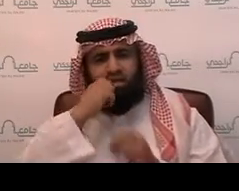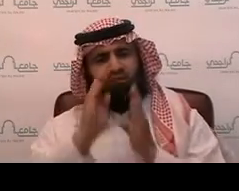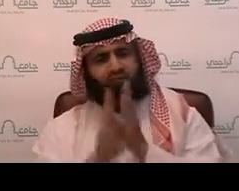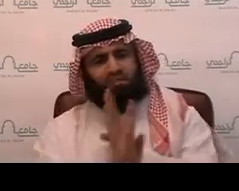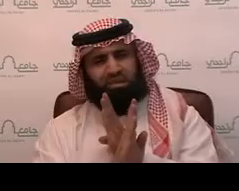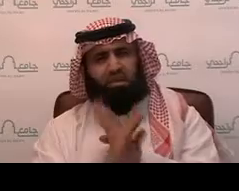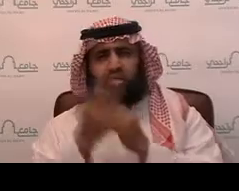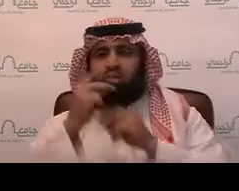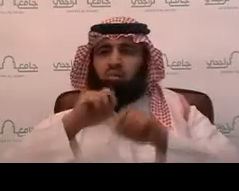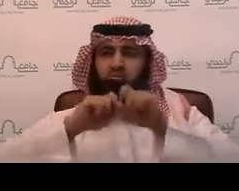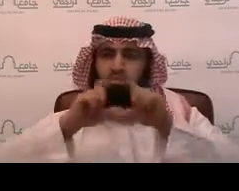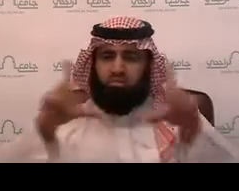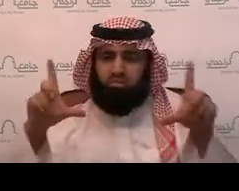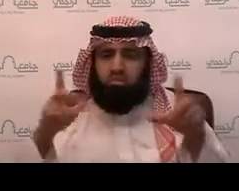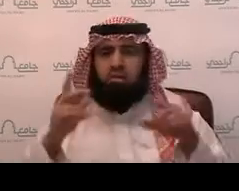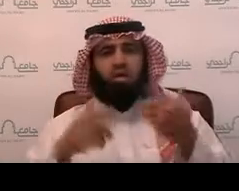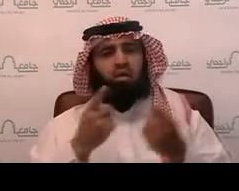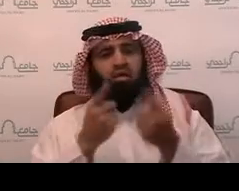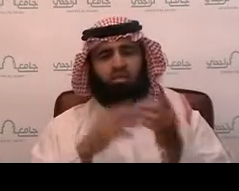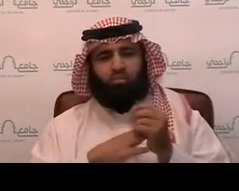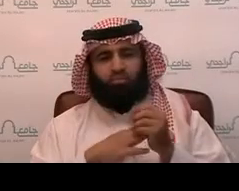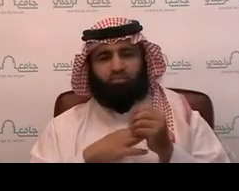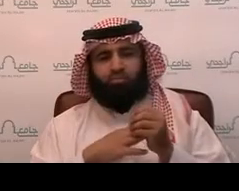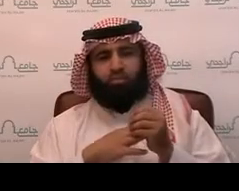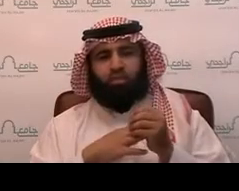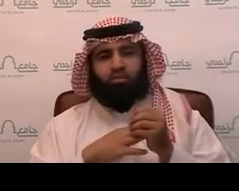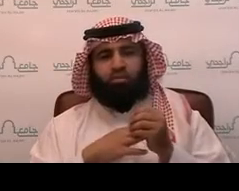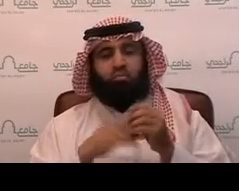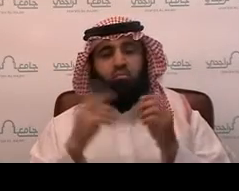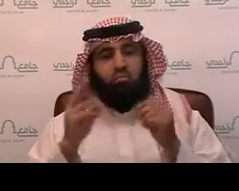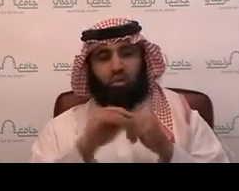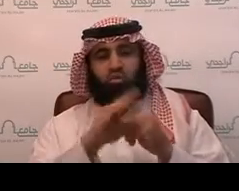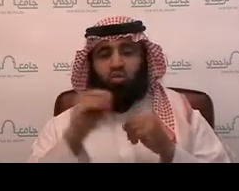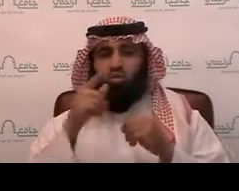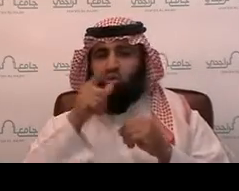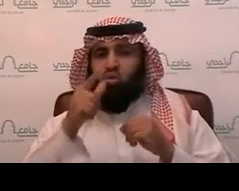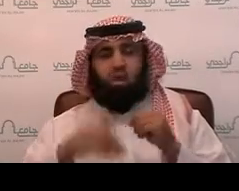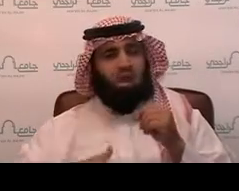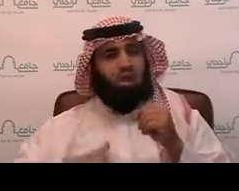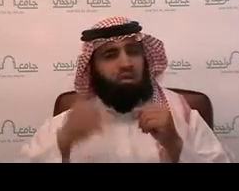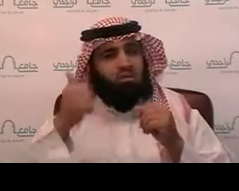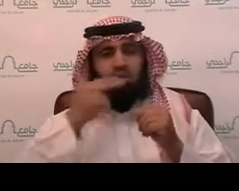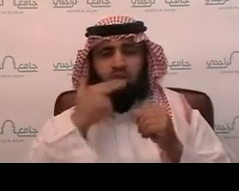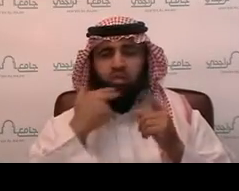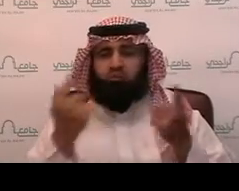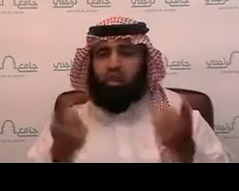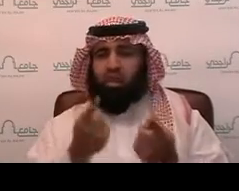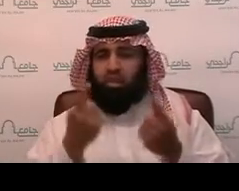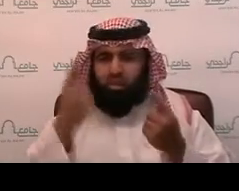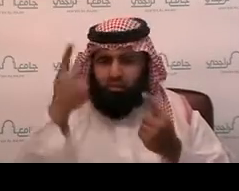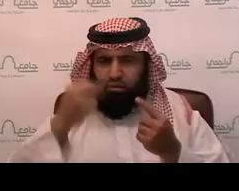حيلة وصراحة، بل ربما استحله بعضهم ولا يخطر على باله حرمة هذا